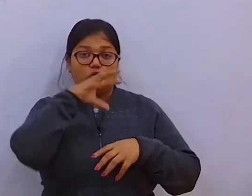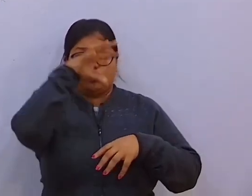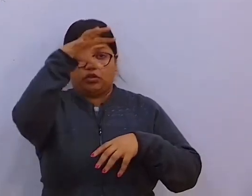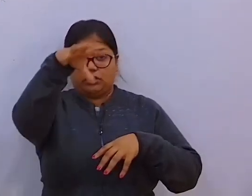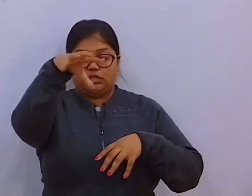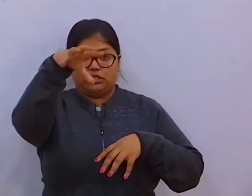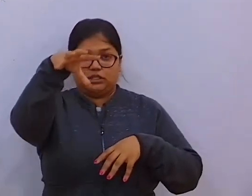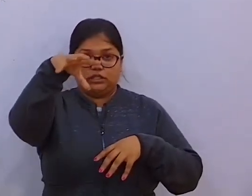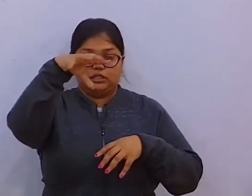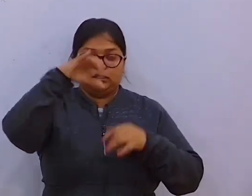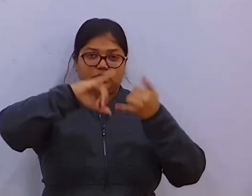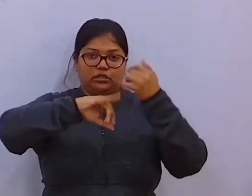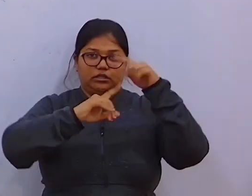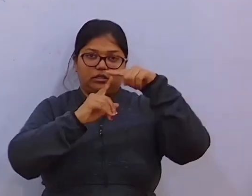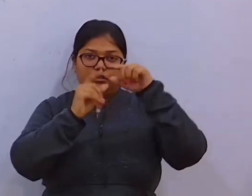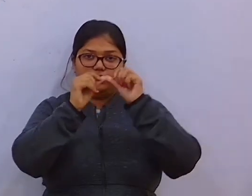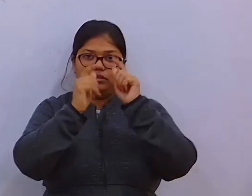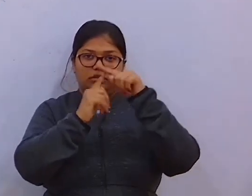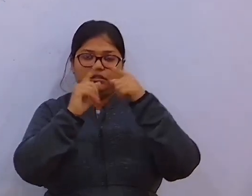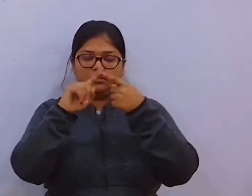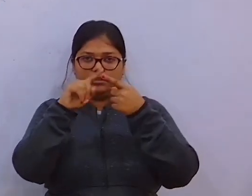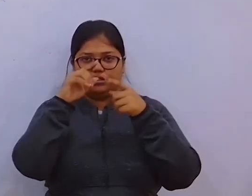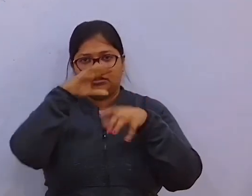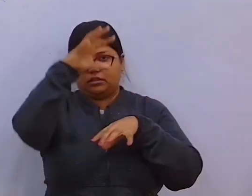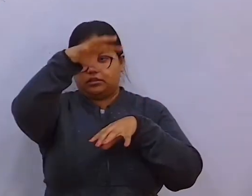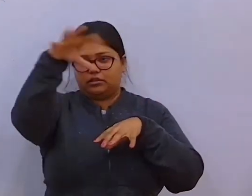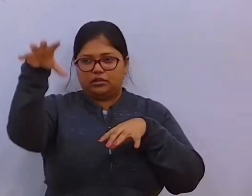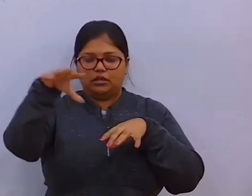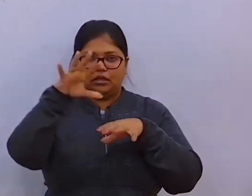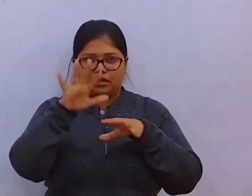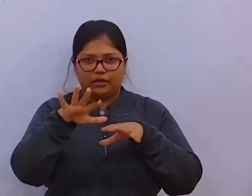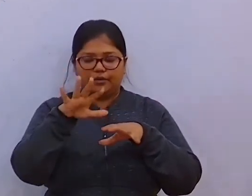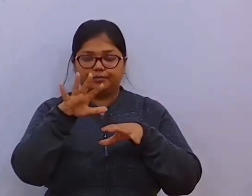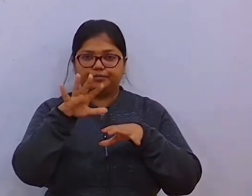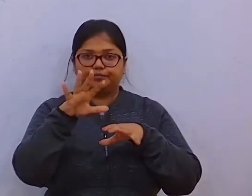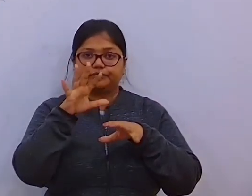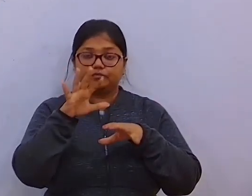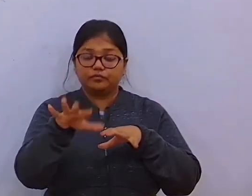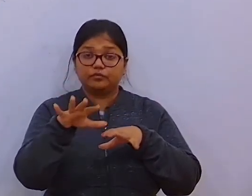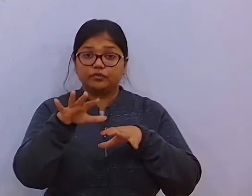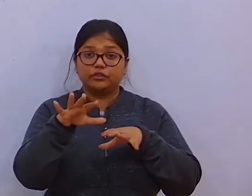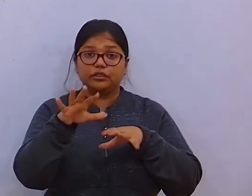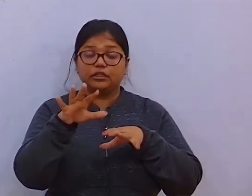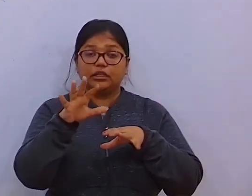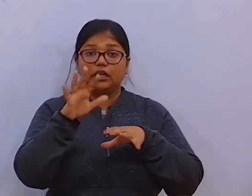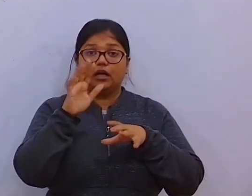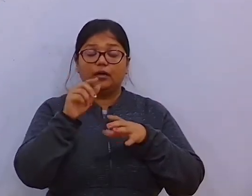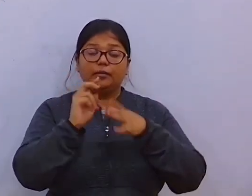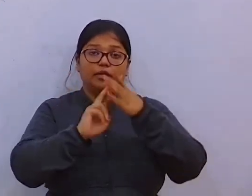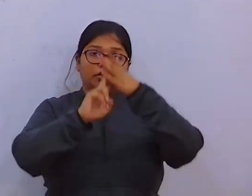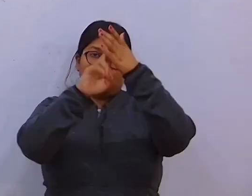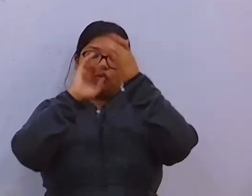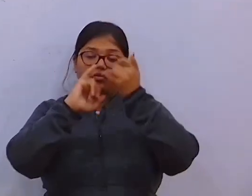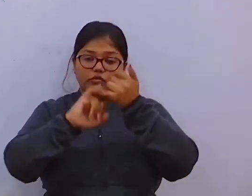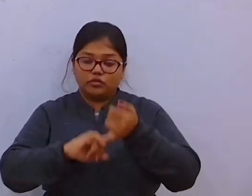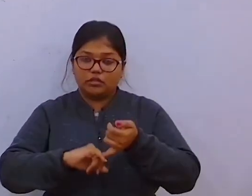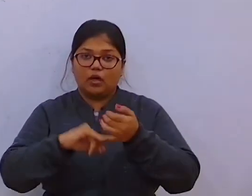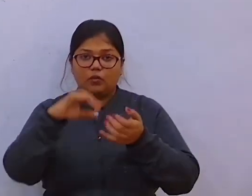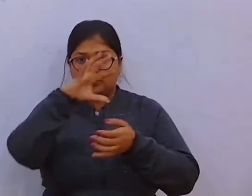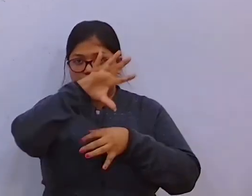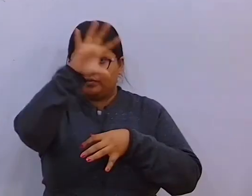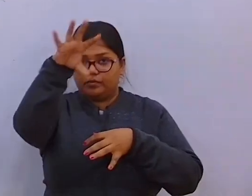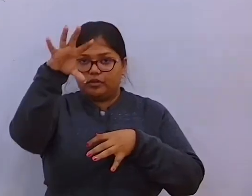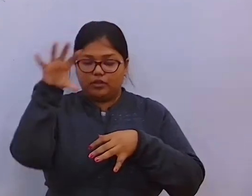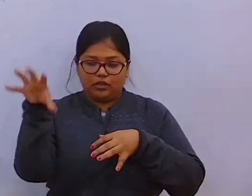आप जैसे जैसे आप ब्लैक बोर्ड की तरफ मुंह करके बैठे हो तो लेफ्ट एंड राइट, ठीक, तो आपके लेफ्ट प्लस